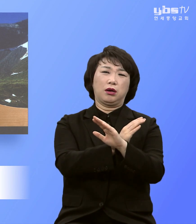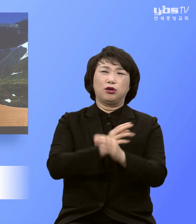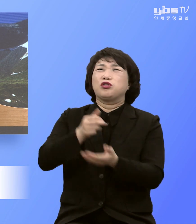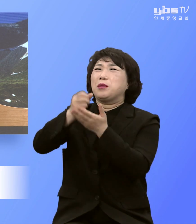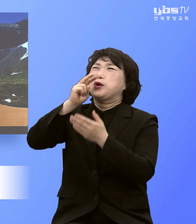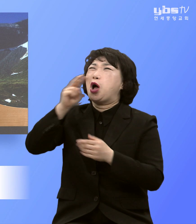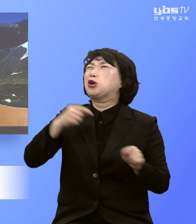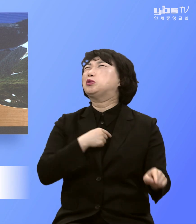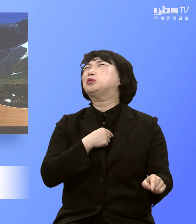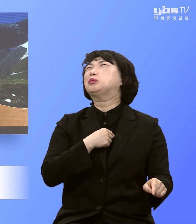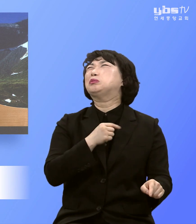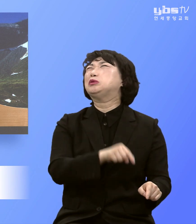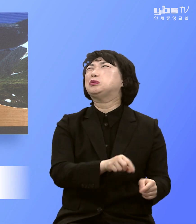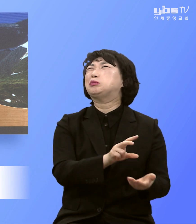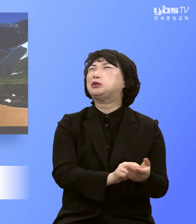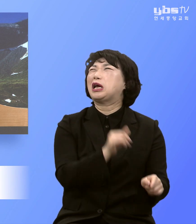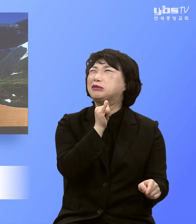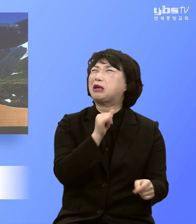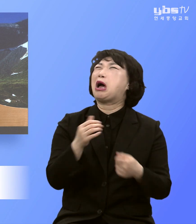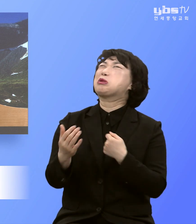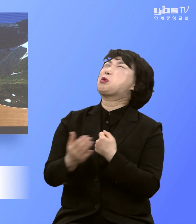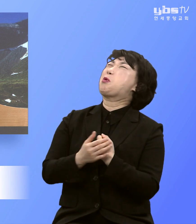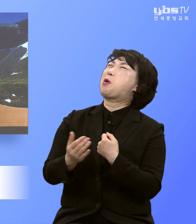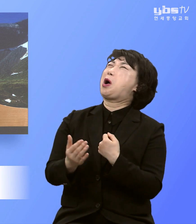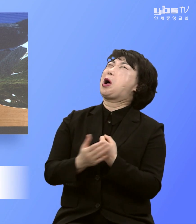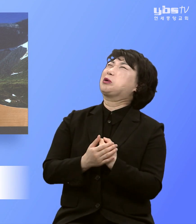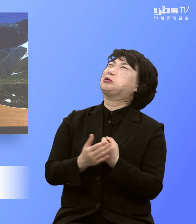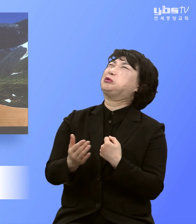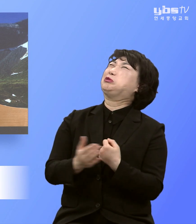주여, 이런 문제가 있습니다.